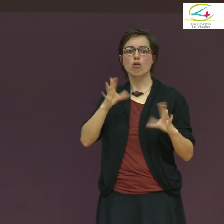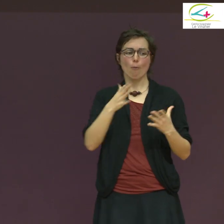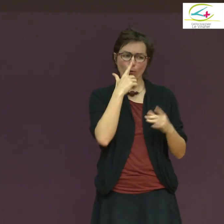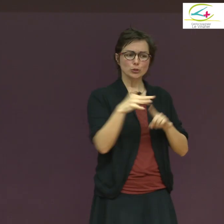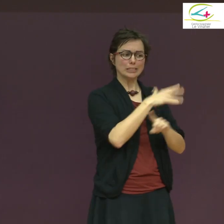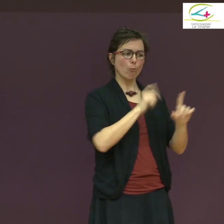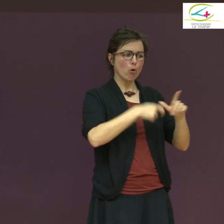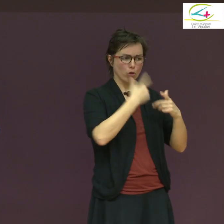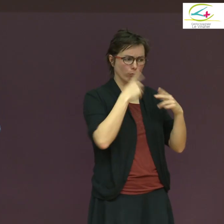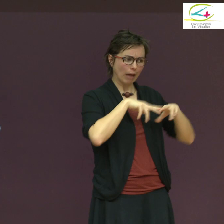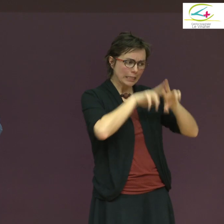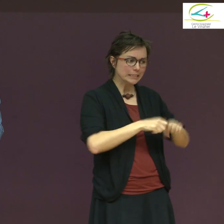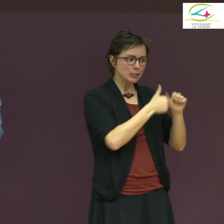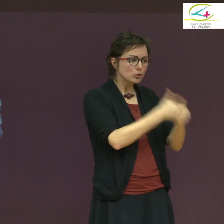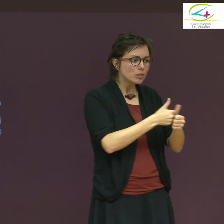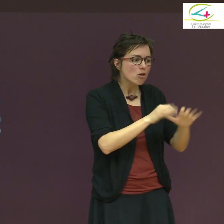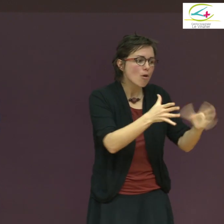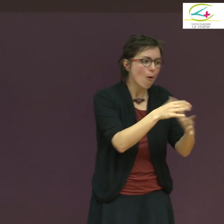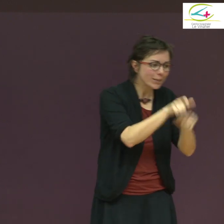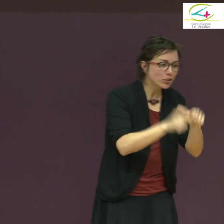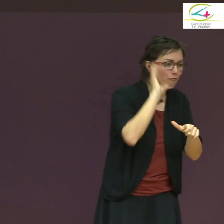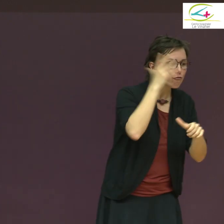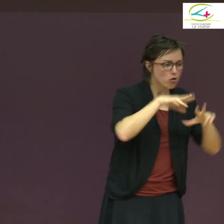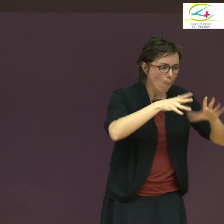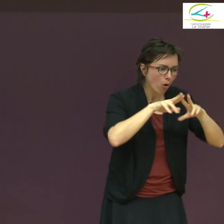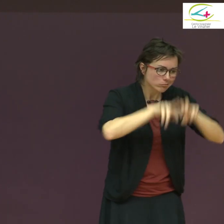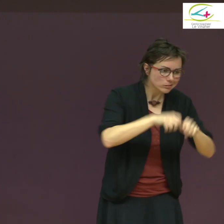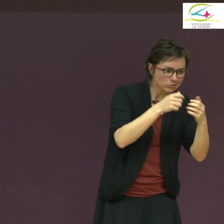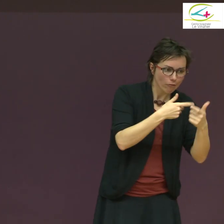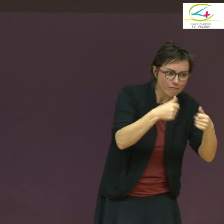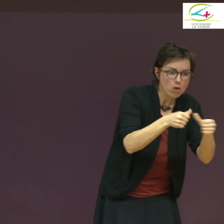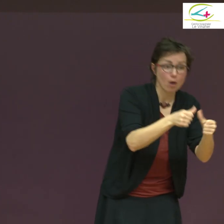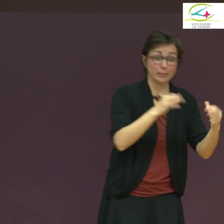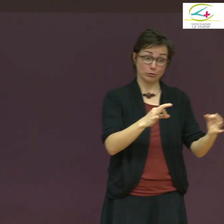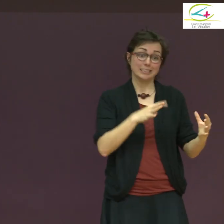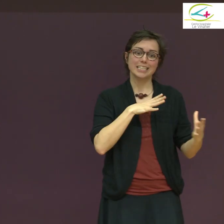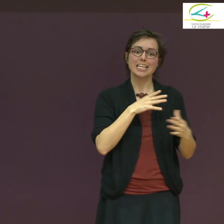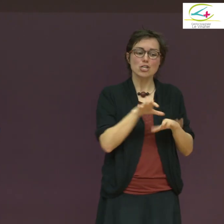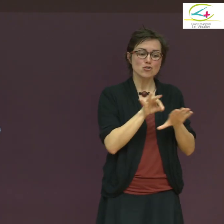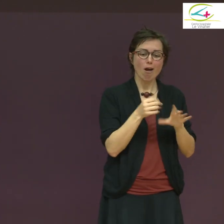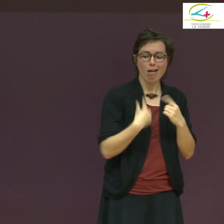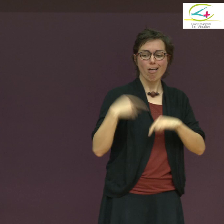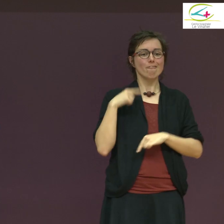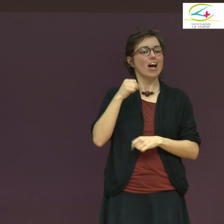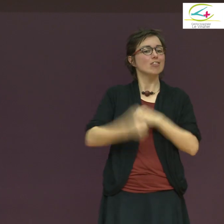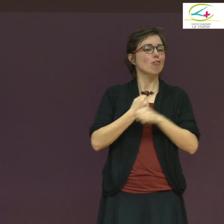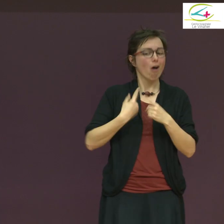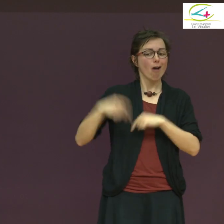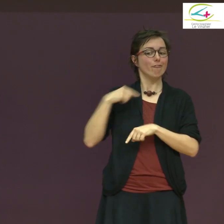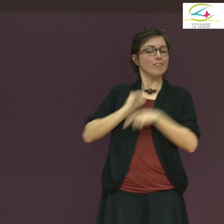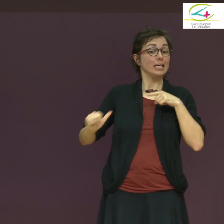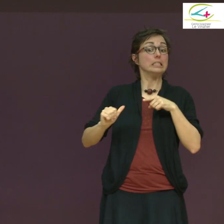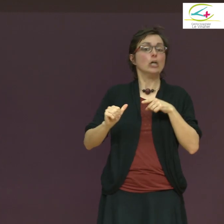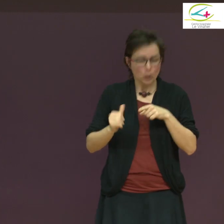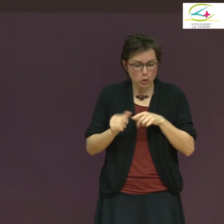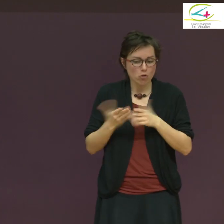Il y a des choix sociétaux qui ont été faits il y a 20 ans, 30 ans, dont on paye aujourd'hui des choses. C'est aussi ça qu'il faut réaliser, c'est-à-dire que vous avez un autre pouvoir, c'est